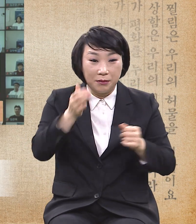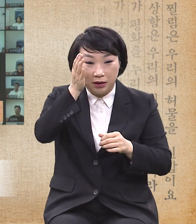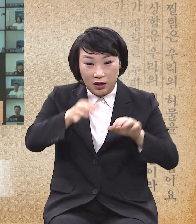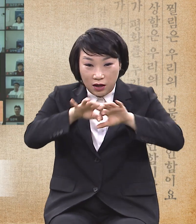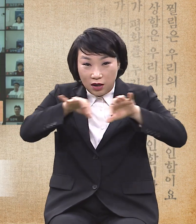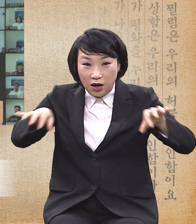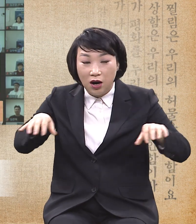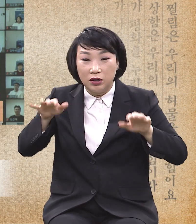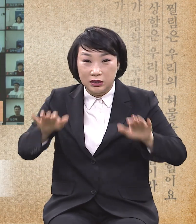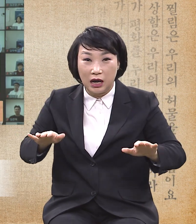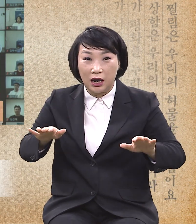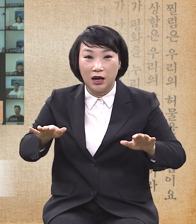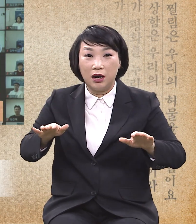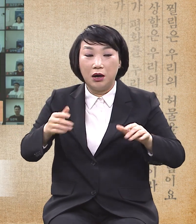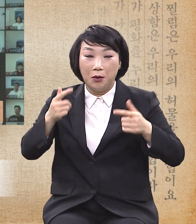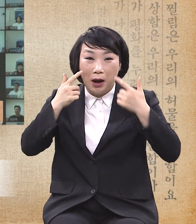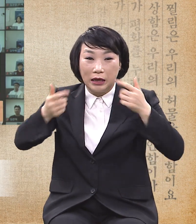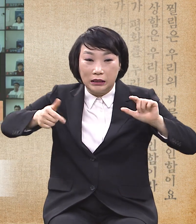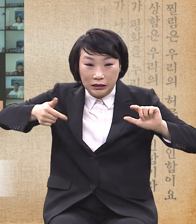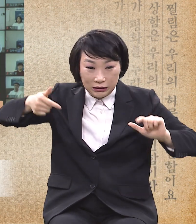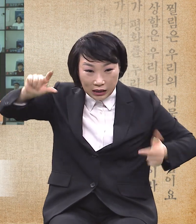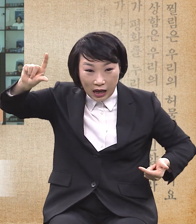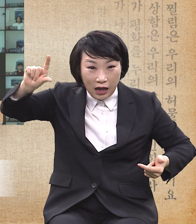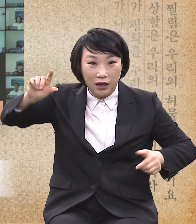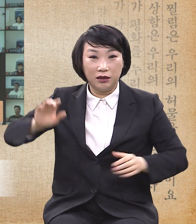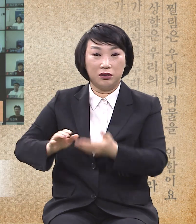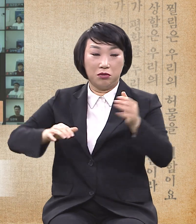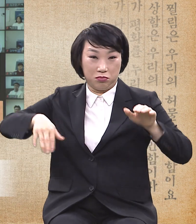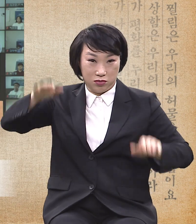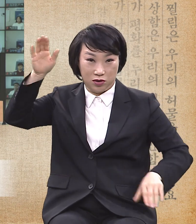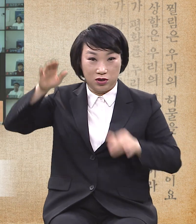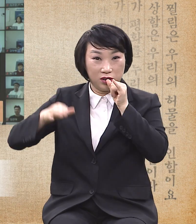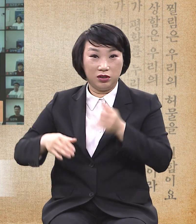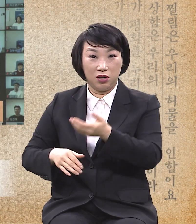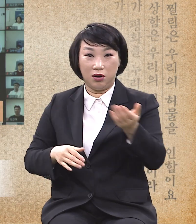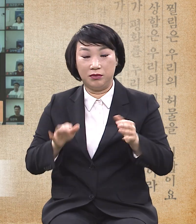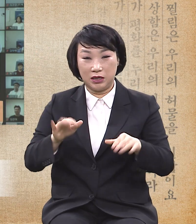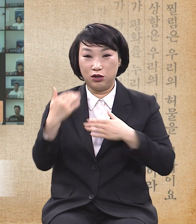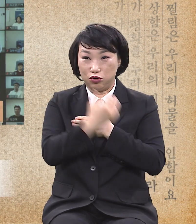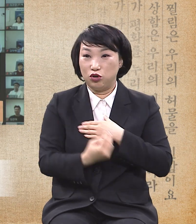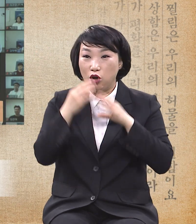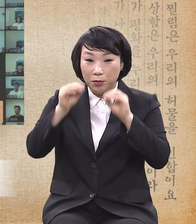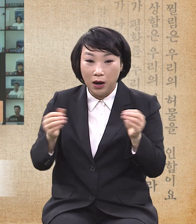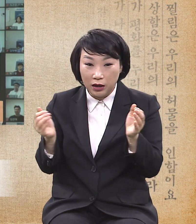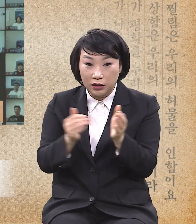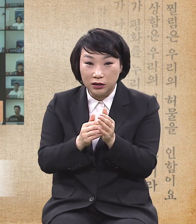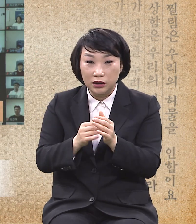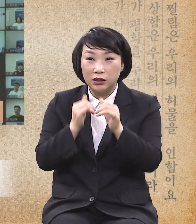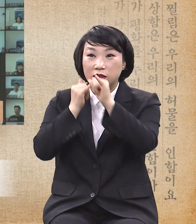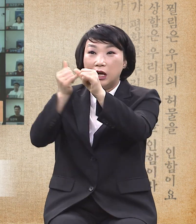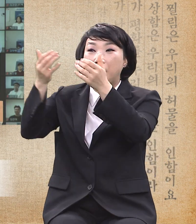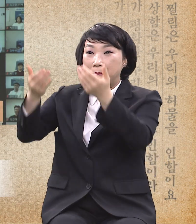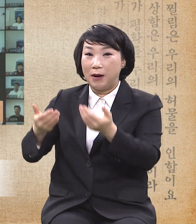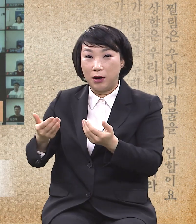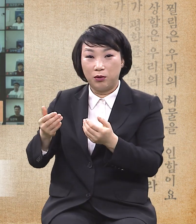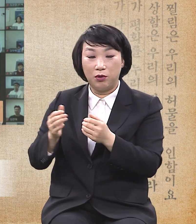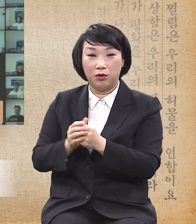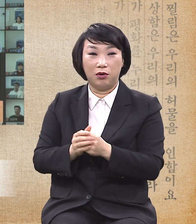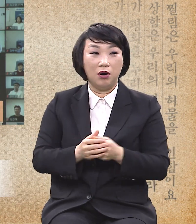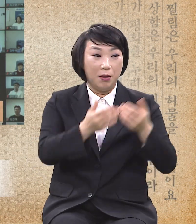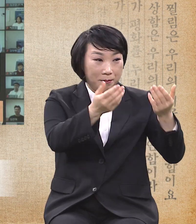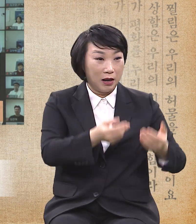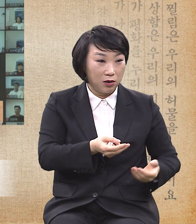자가 확연하게 다르다고 말씀하셨어요. 육신이 끝나면 상 받고